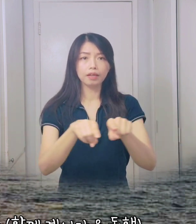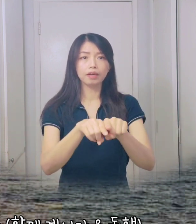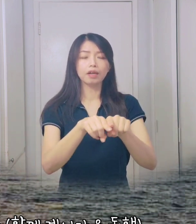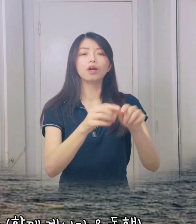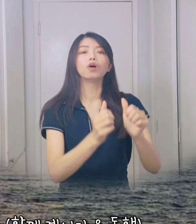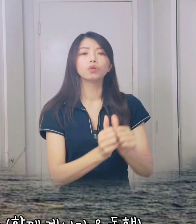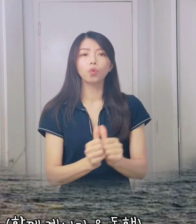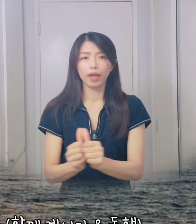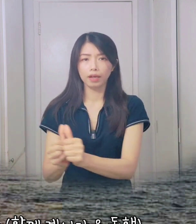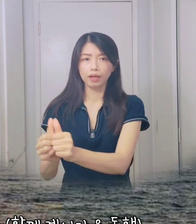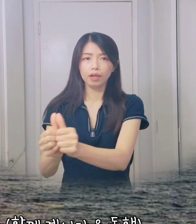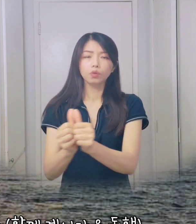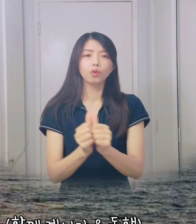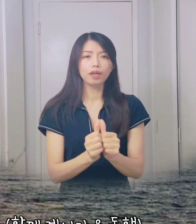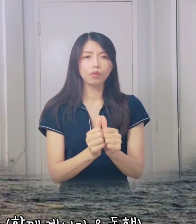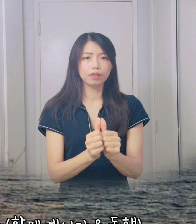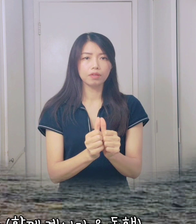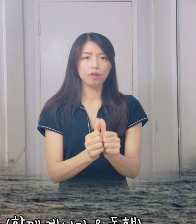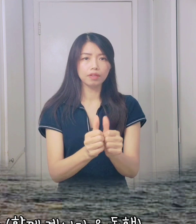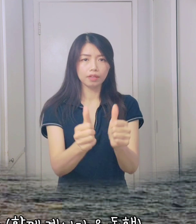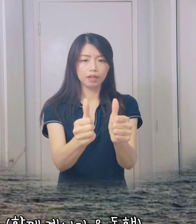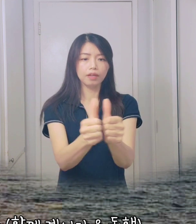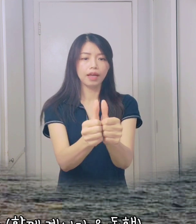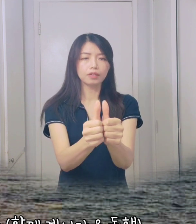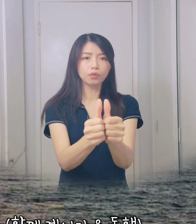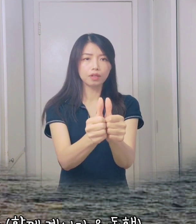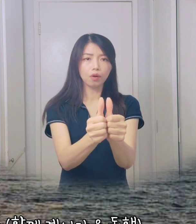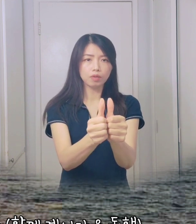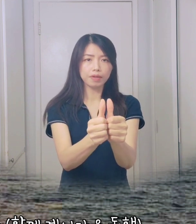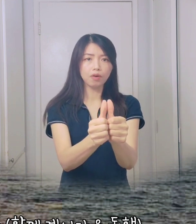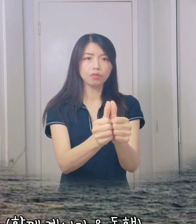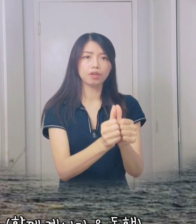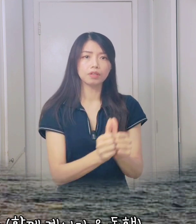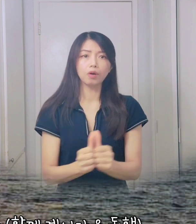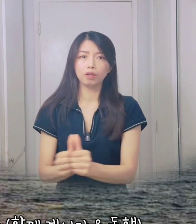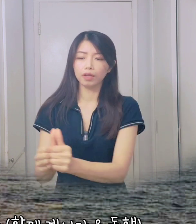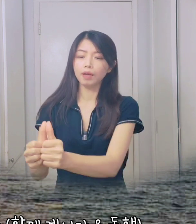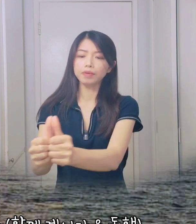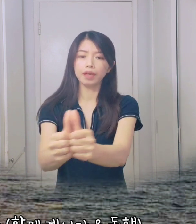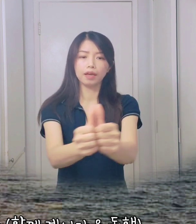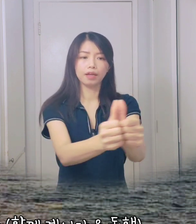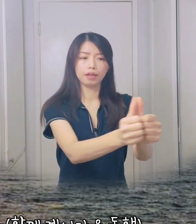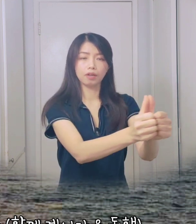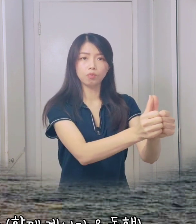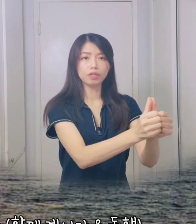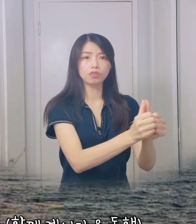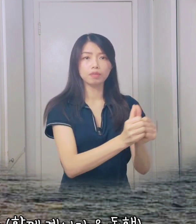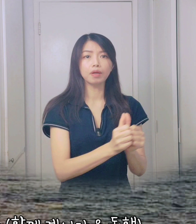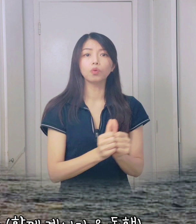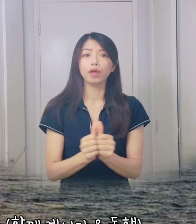함께 동행. 동행이라고 하는 대수어는 양손을 이렇게 엄지만 세워주셔서 이렇게 함께